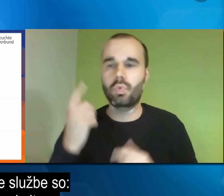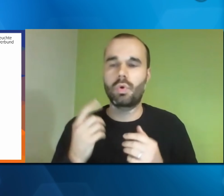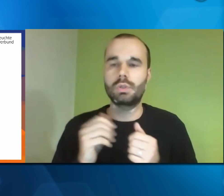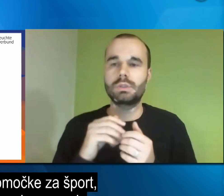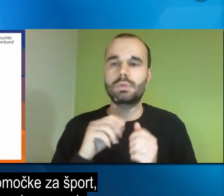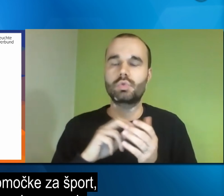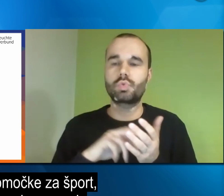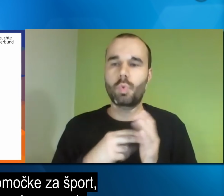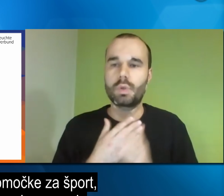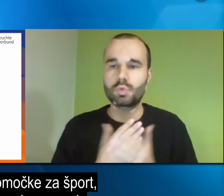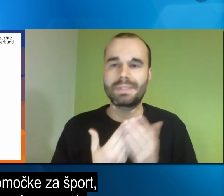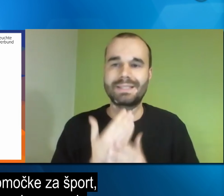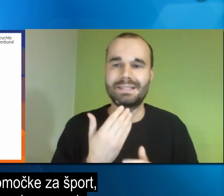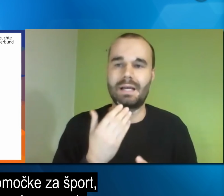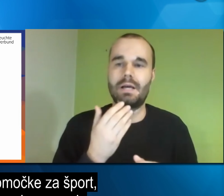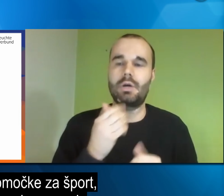kulturo,